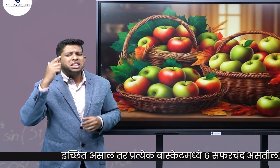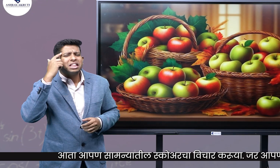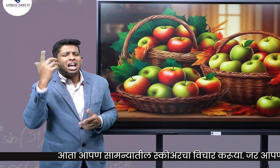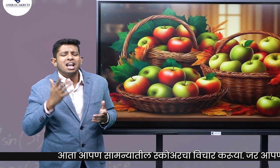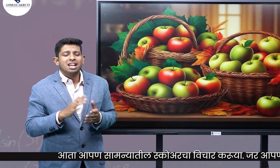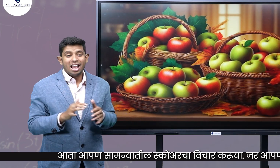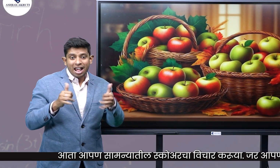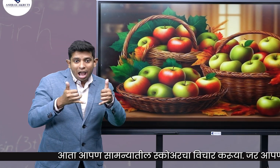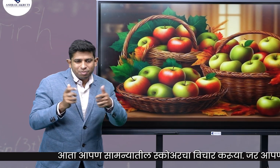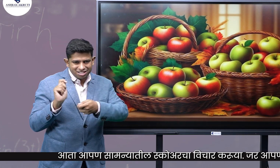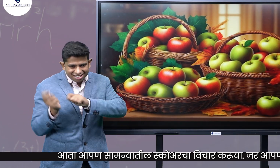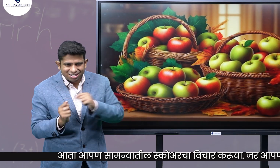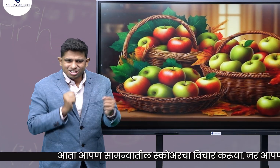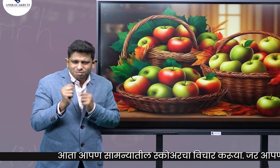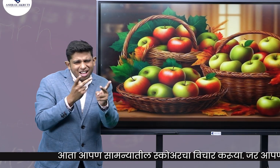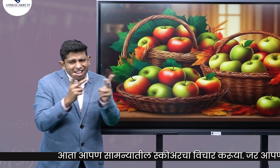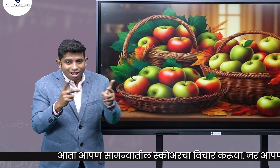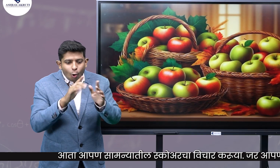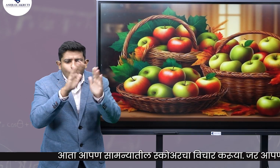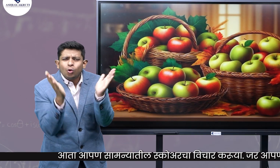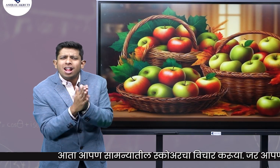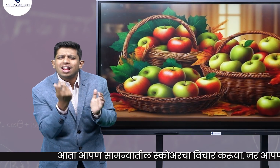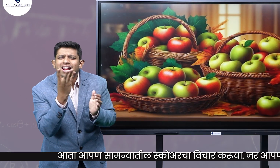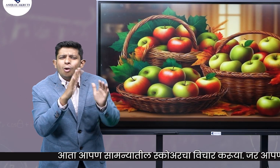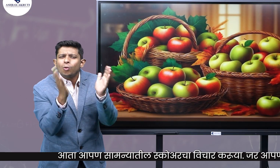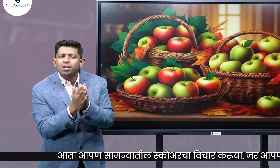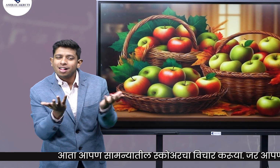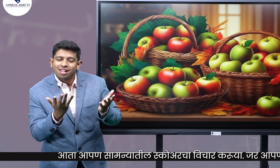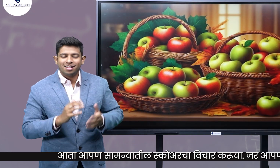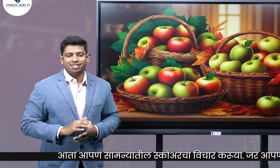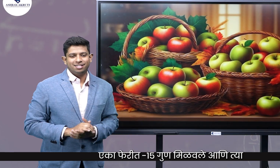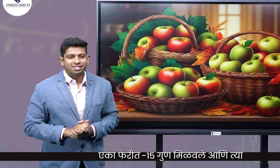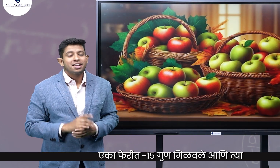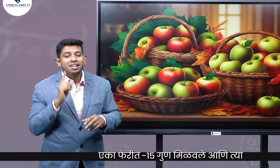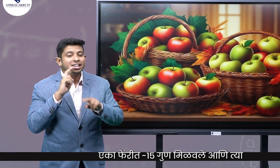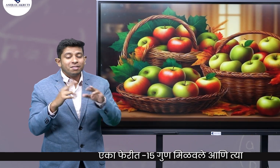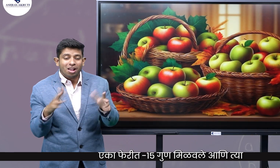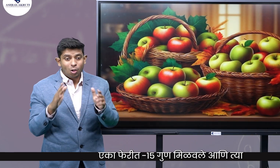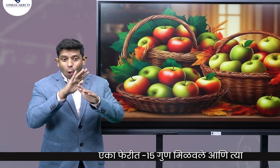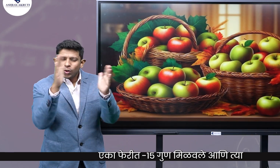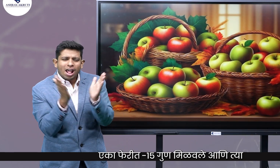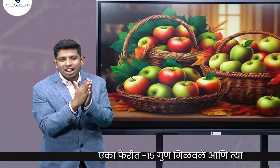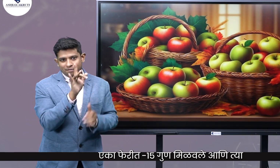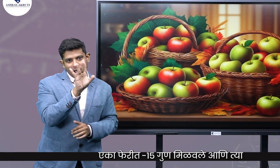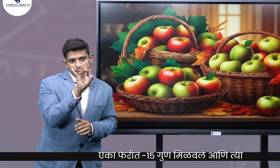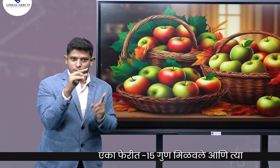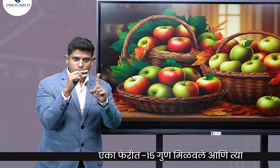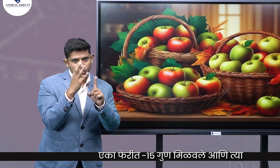आता आपण सामान्यातील स्कोअर्सचा विचार करूया. जर आपण एका फेरीत 15 गुण मिळवले